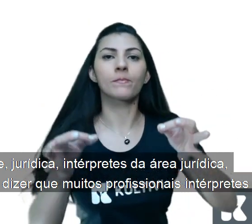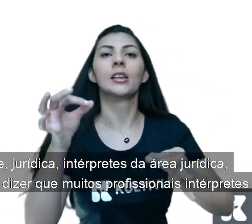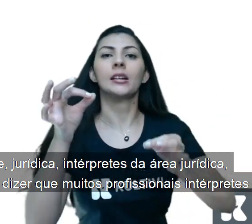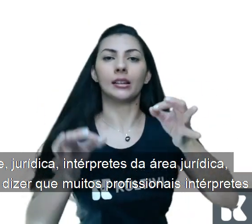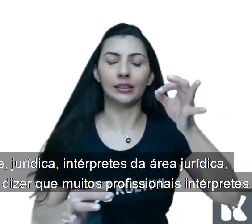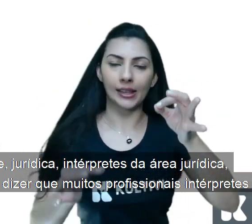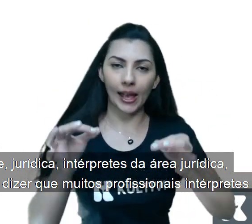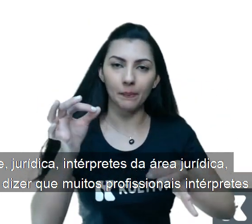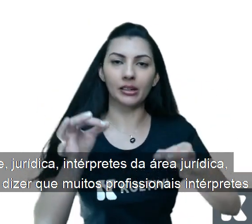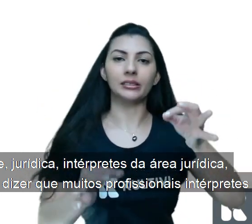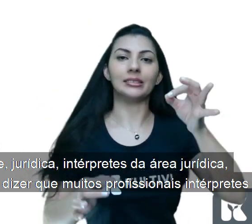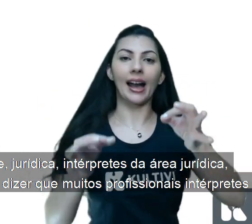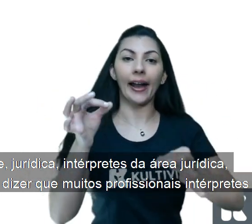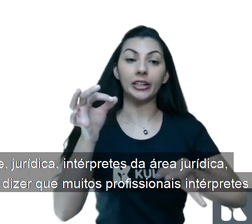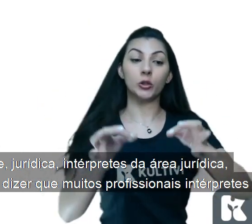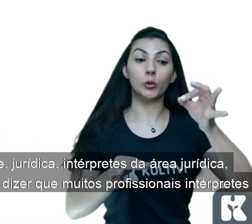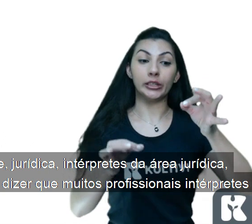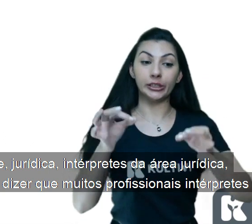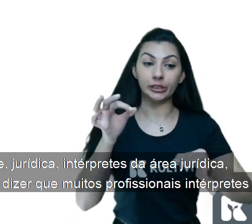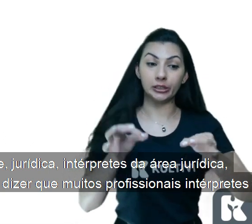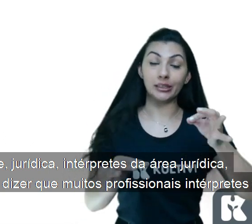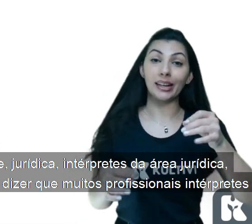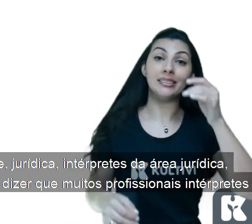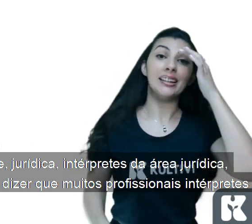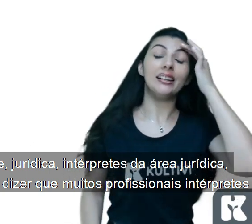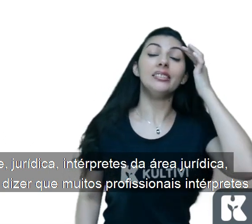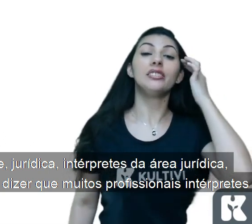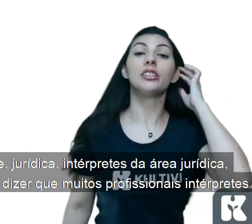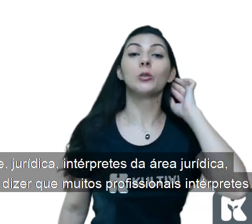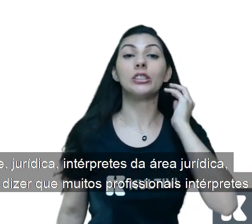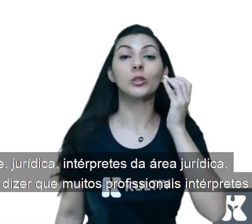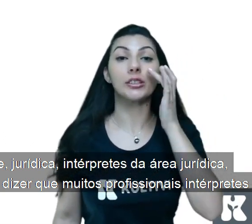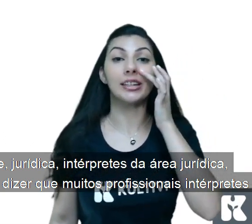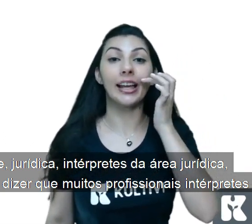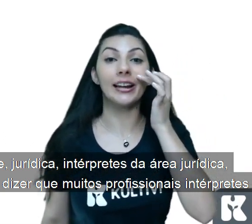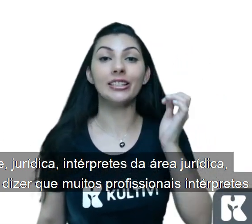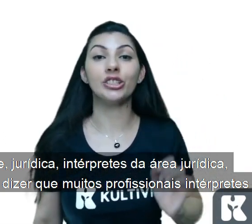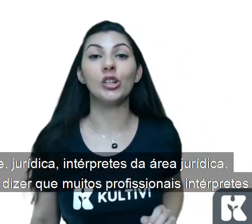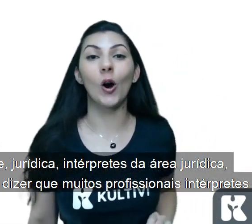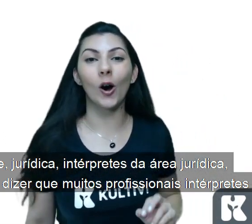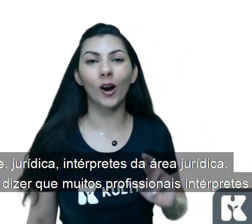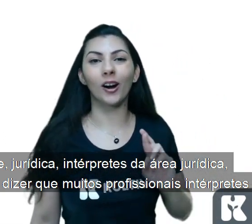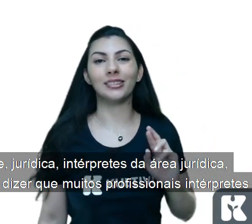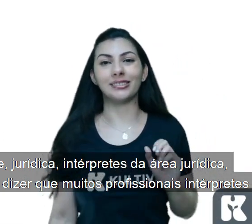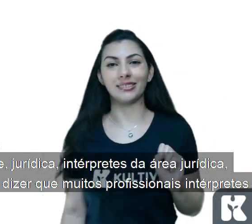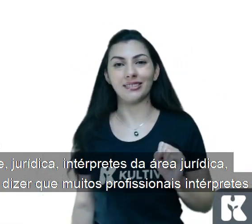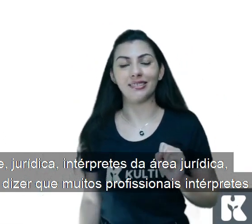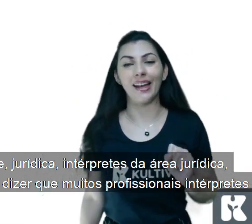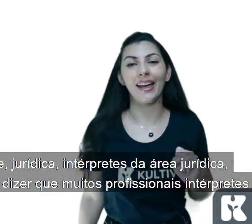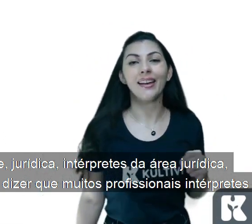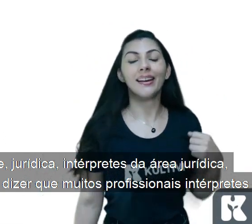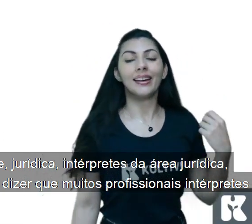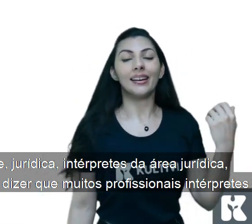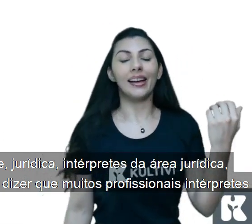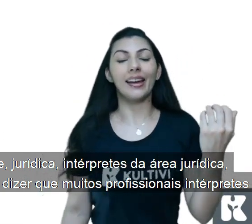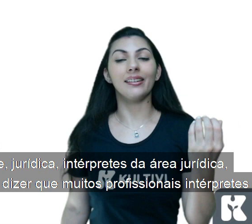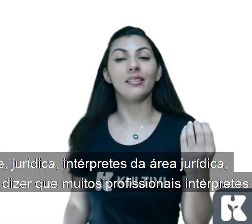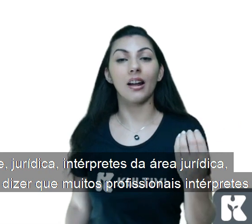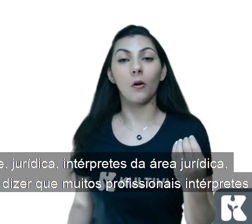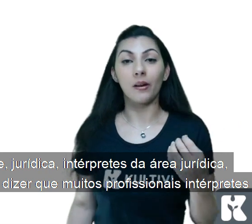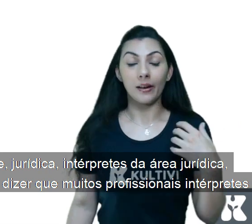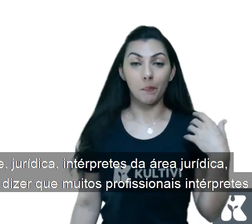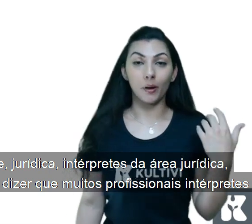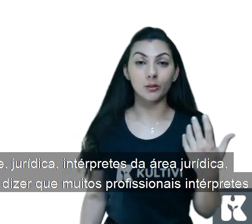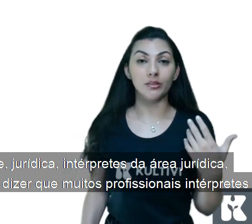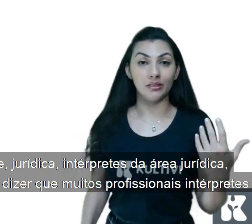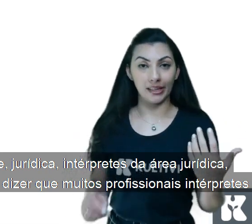jurídica, intérpretes da área jurídica, instituições religiosas, né?